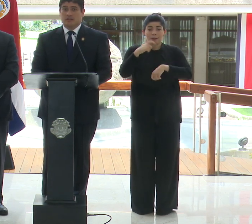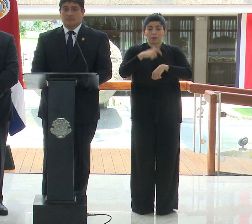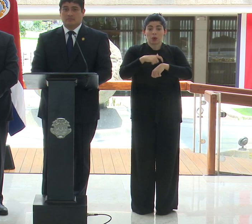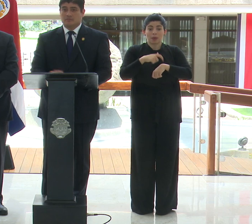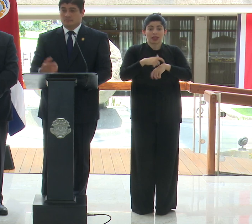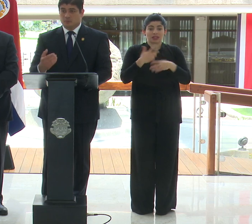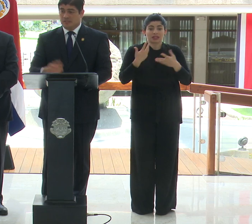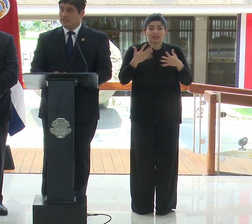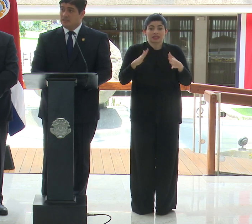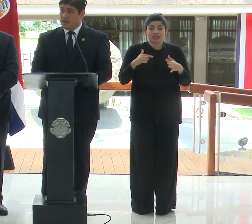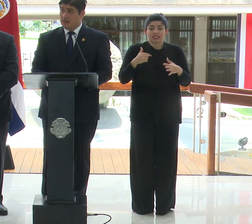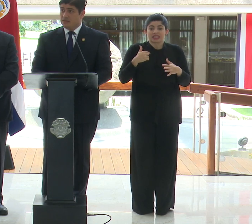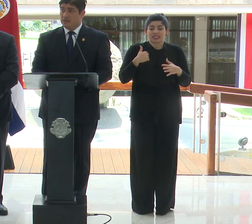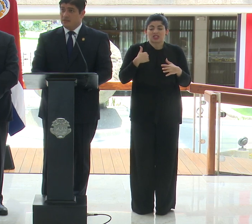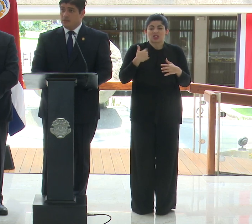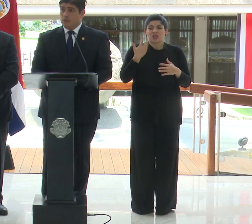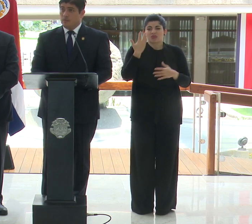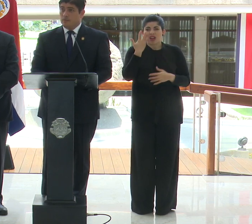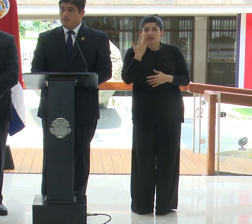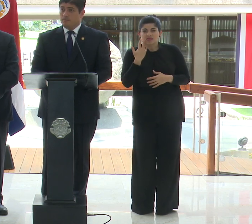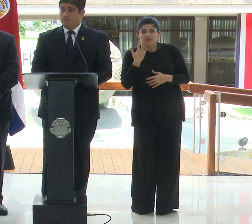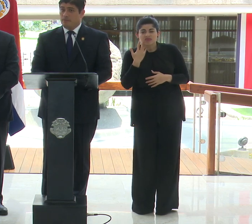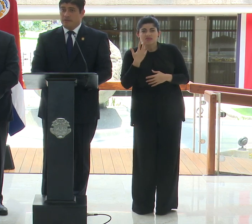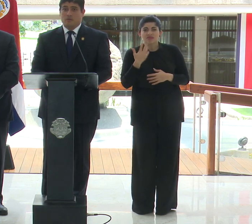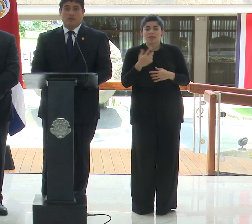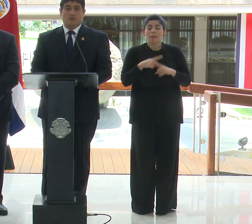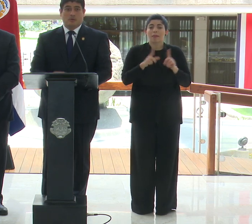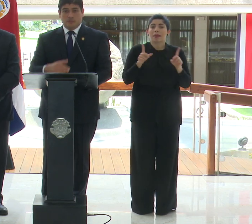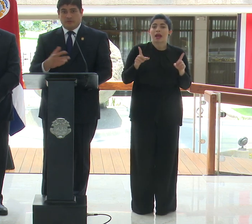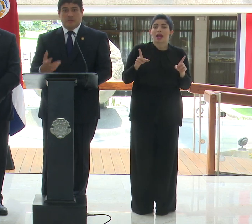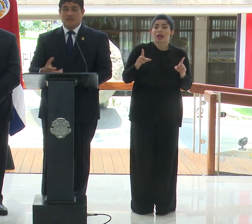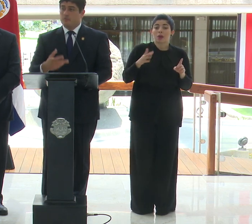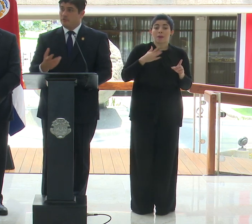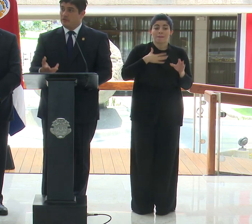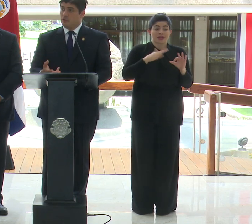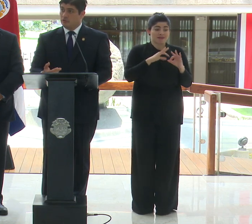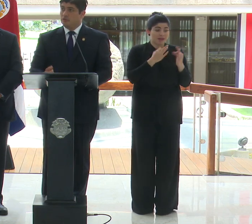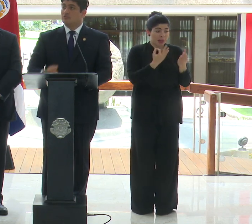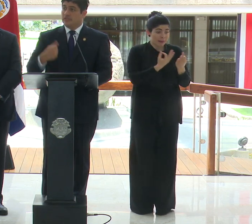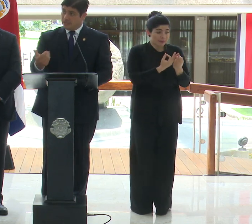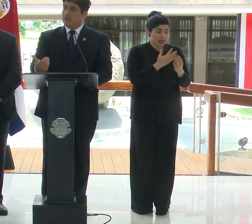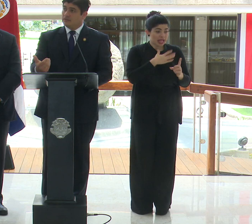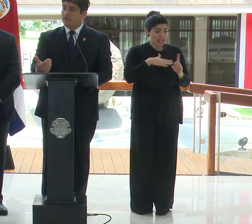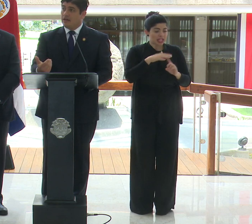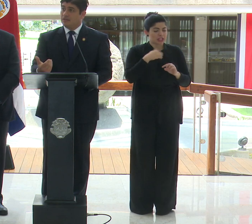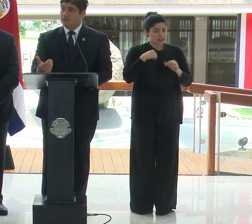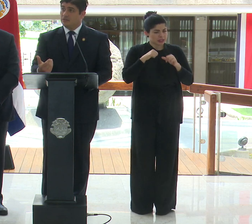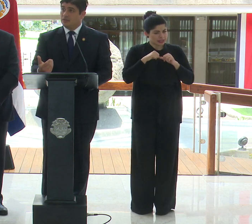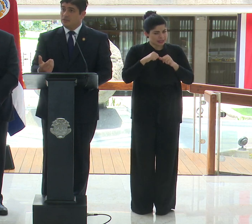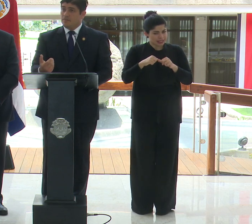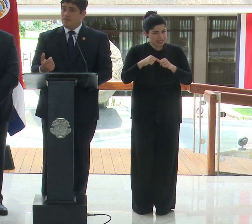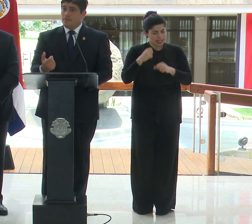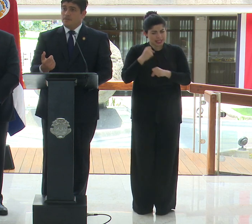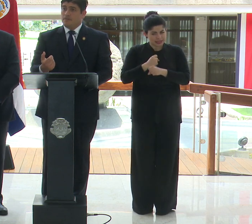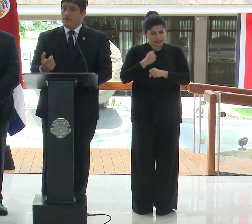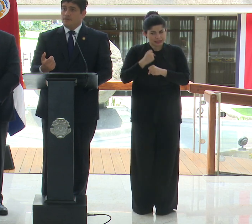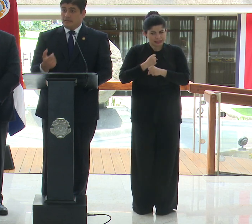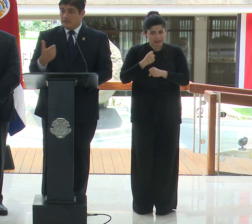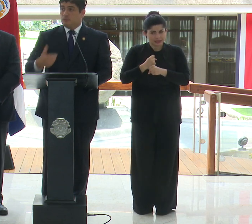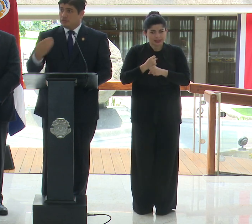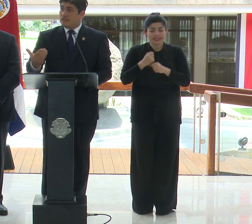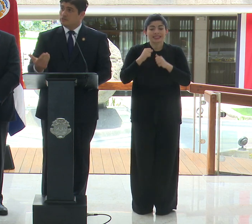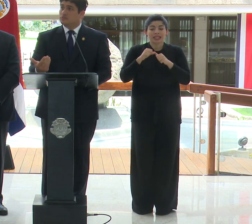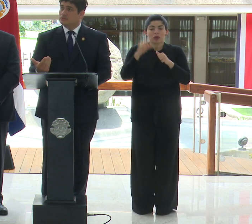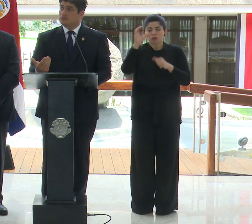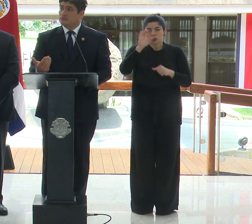estaba muy desanimada, pero por mi familia, por mi entorno, seguí trabajando,